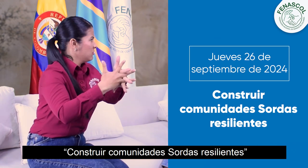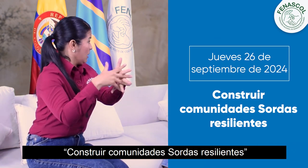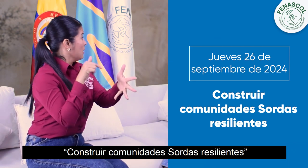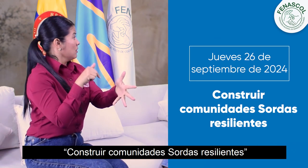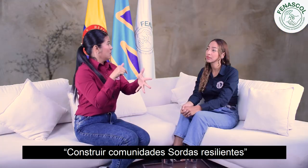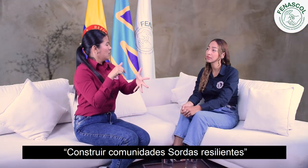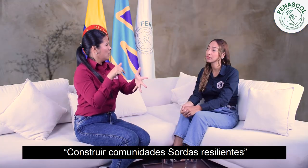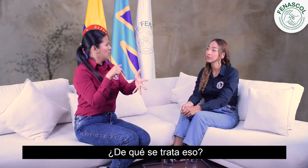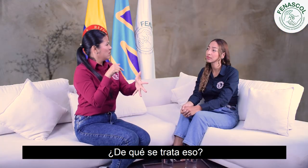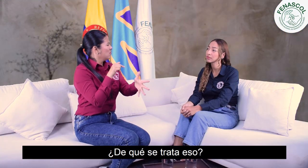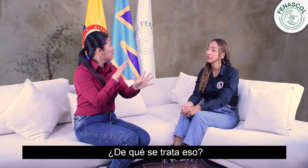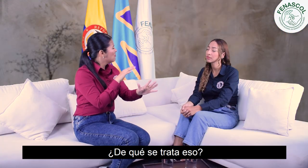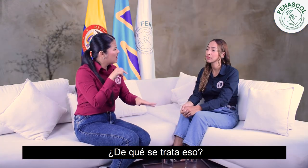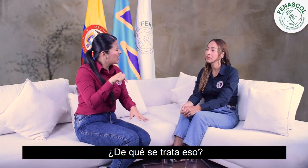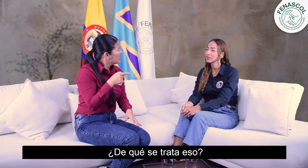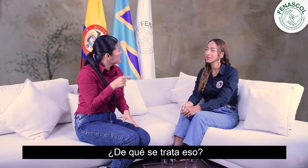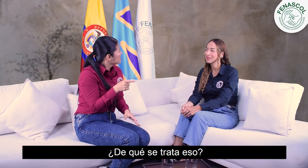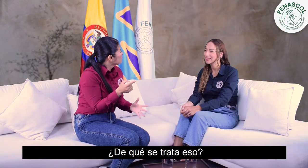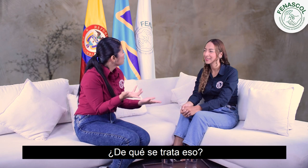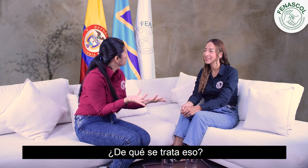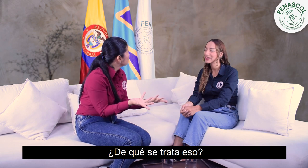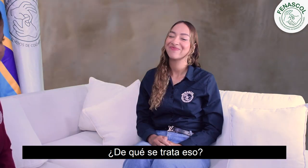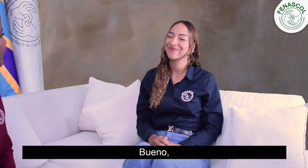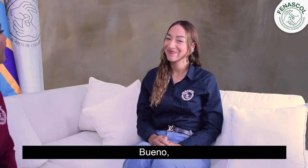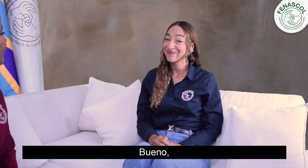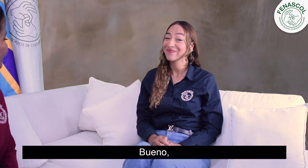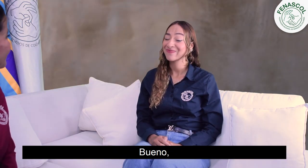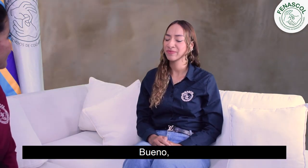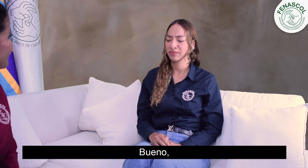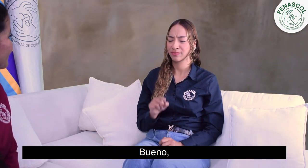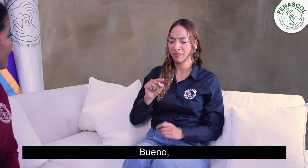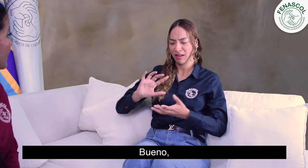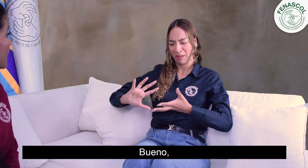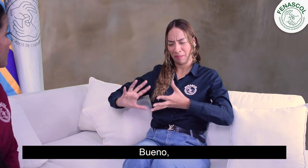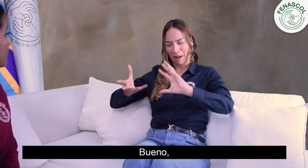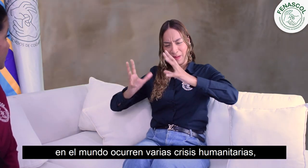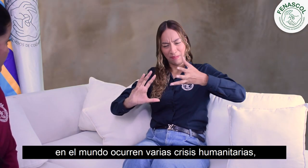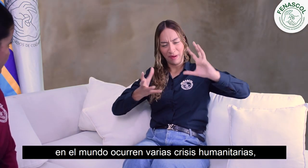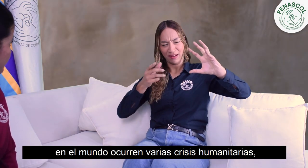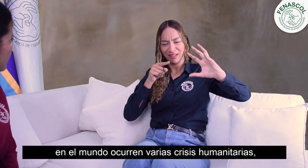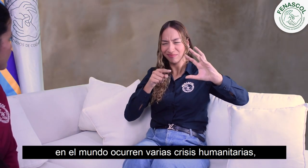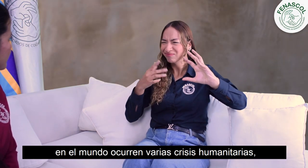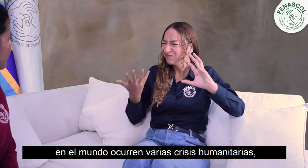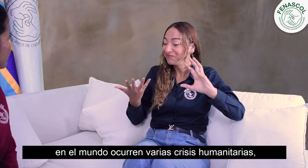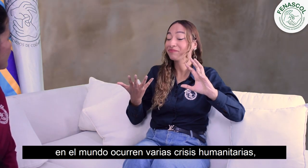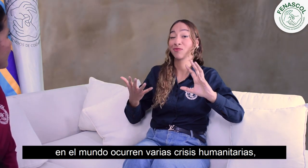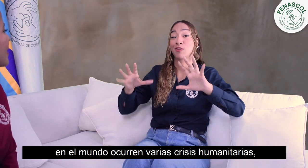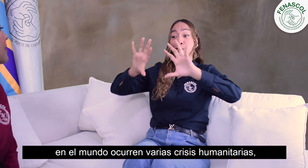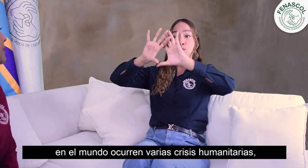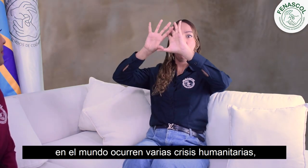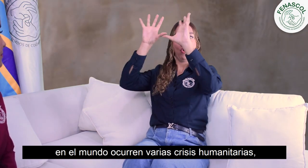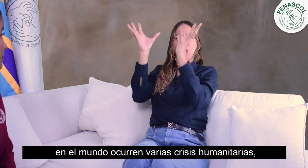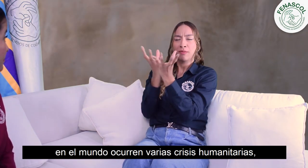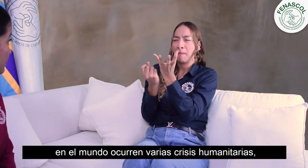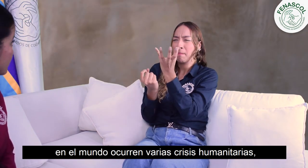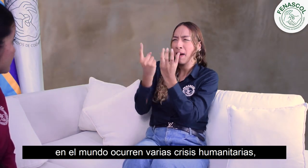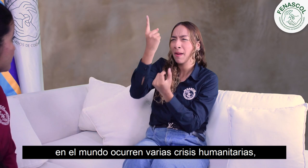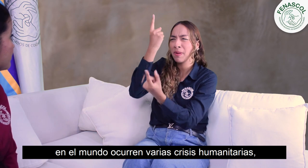¿De qué se trata eso? Bueno, en el mundo ocurren varias crisis humanitarias,